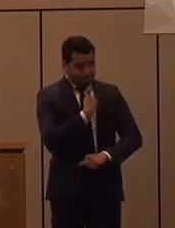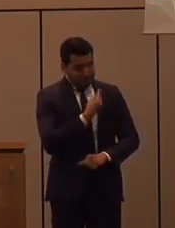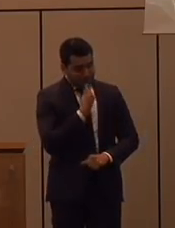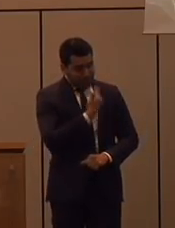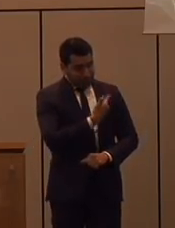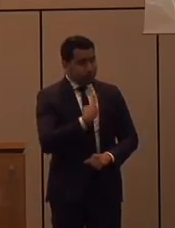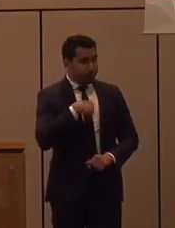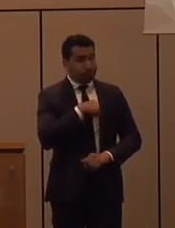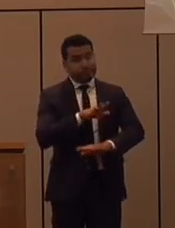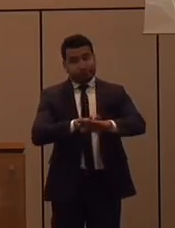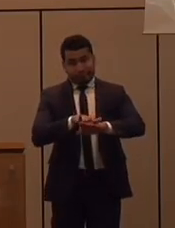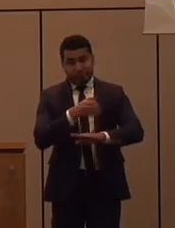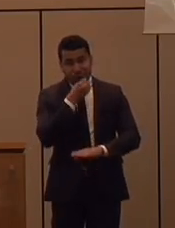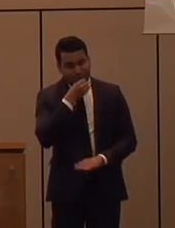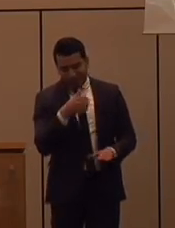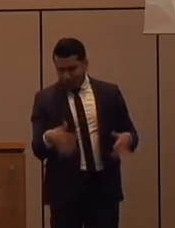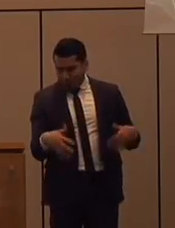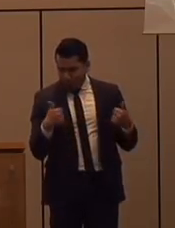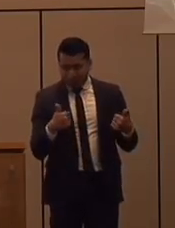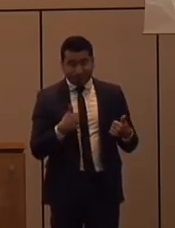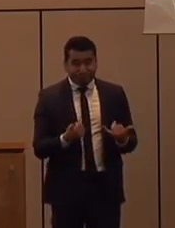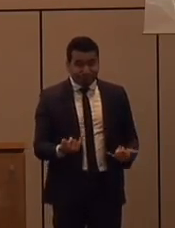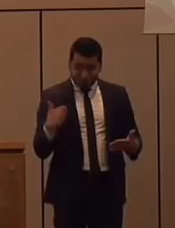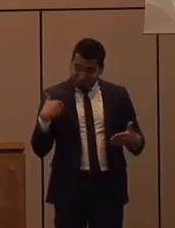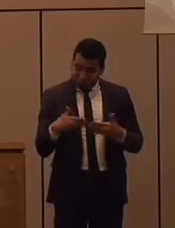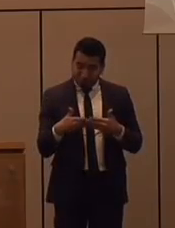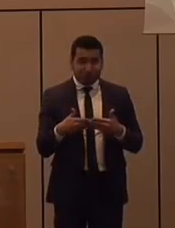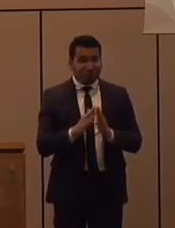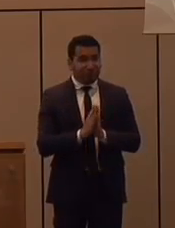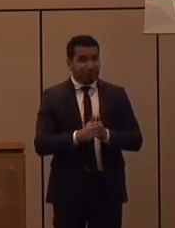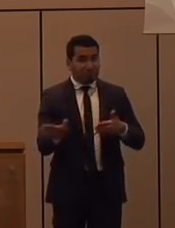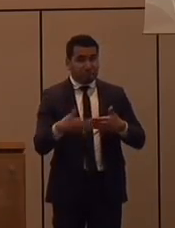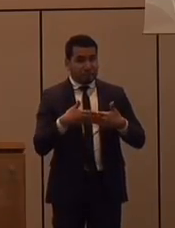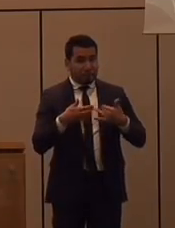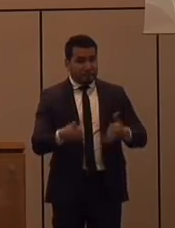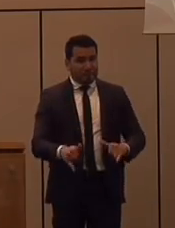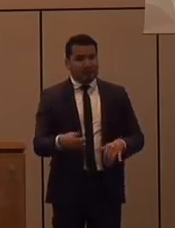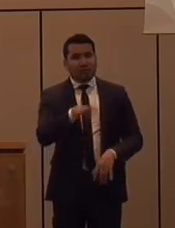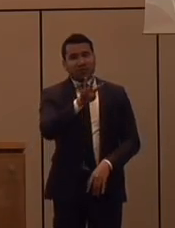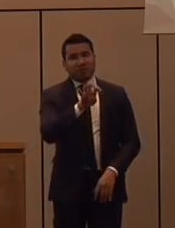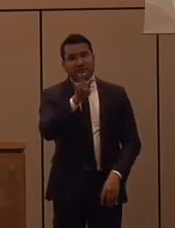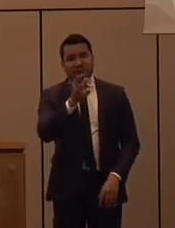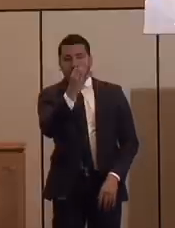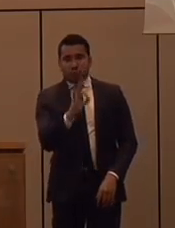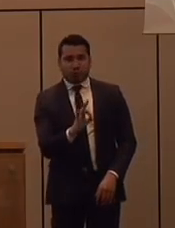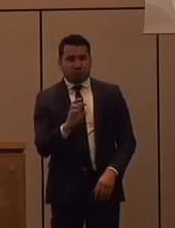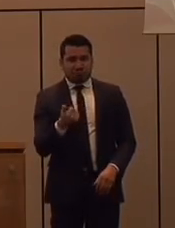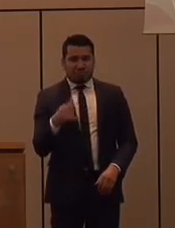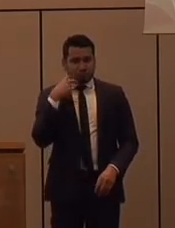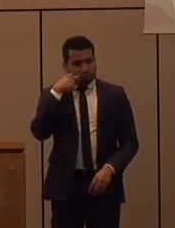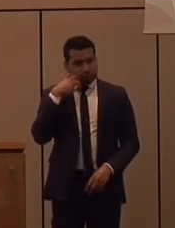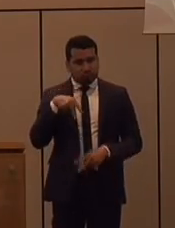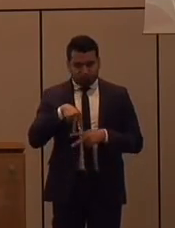buena noticia nosotros vamos a llegar ahorita al cierre del año a una ejecución del 99 por ciento de los